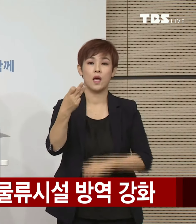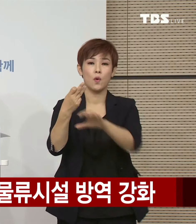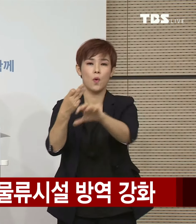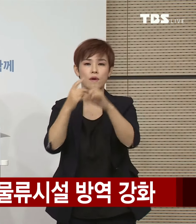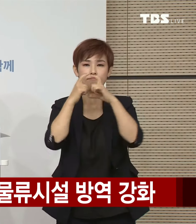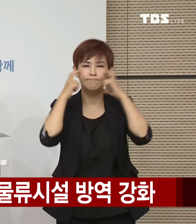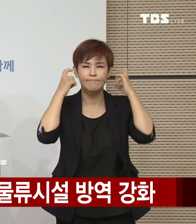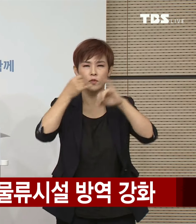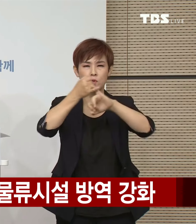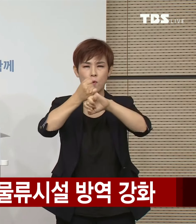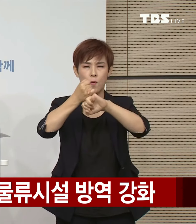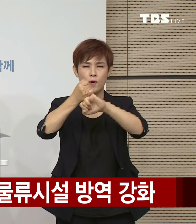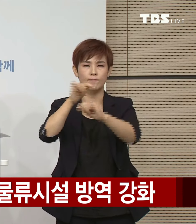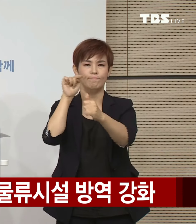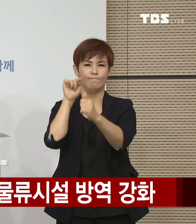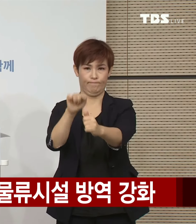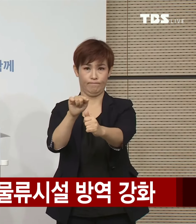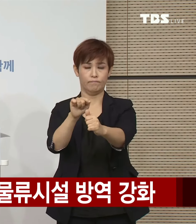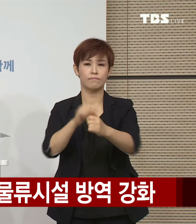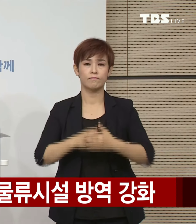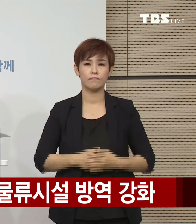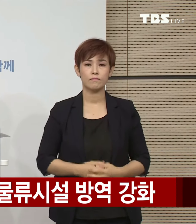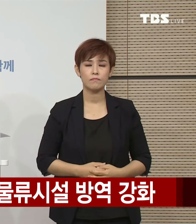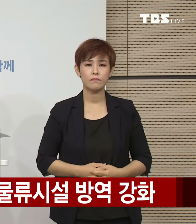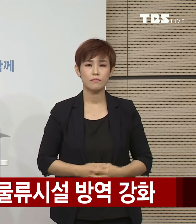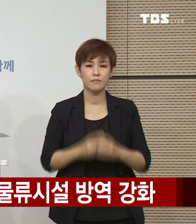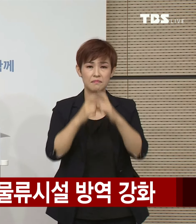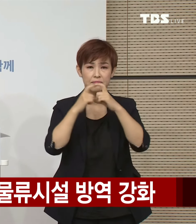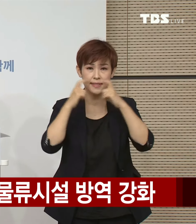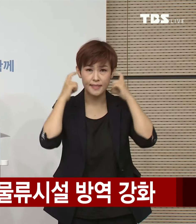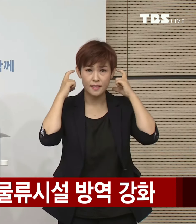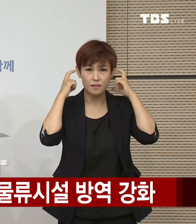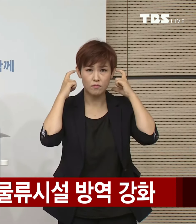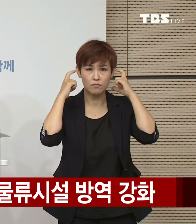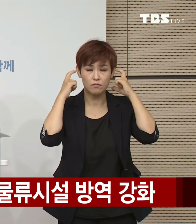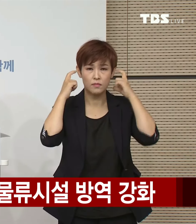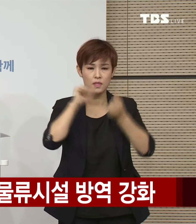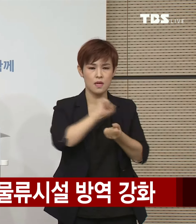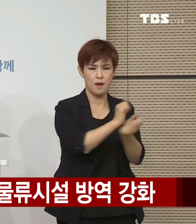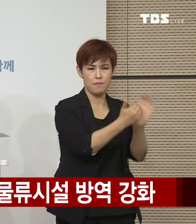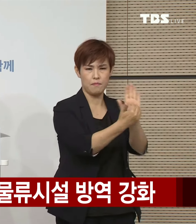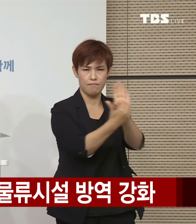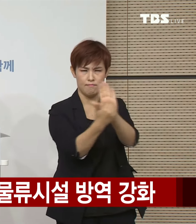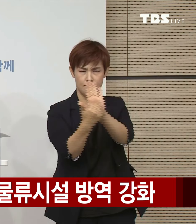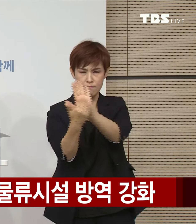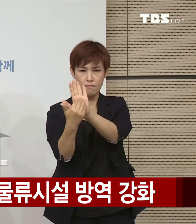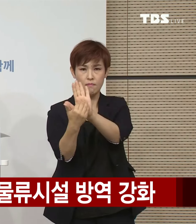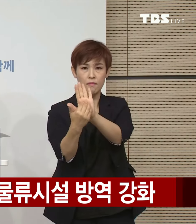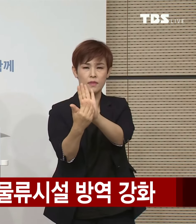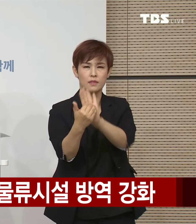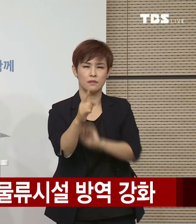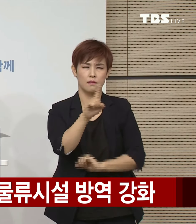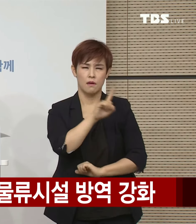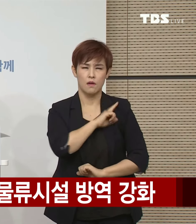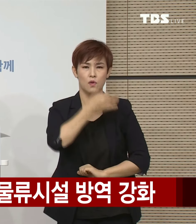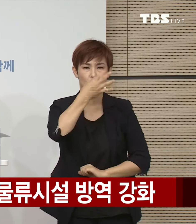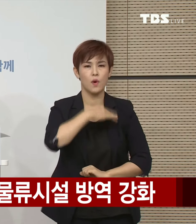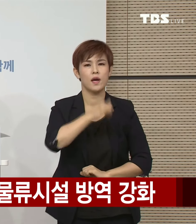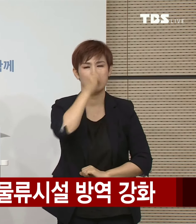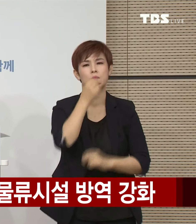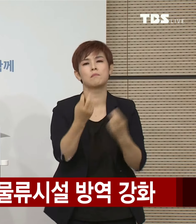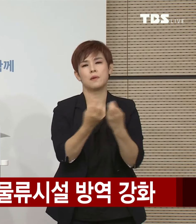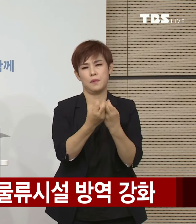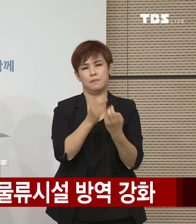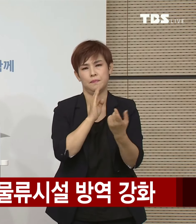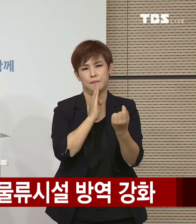착용을 의무화하였으며 마스크 착용은 감염 확산을 차단시킬 수 있는 가장 효과적인 수단인